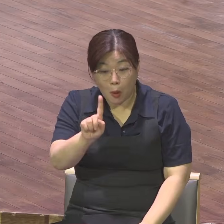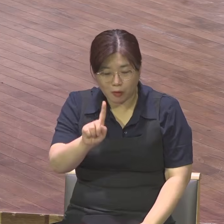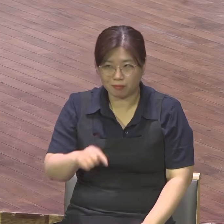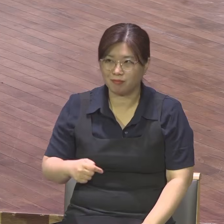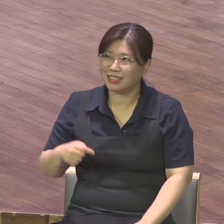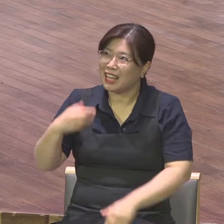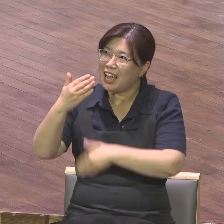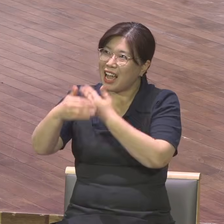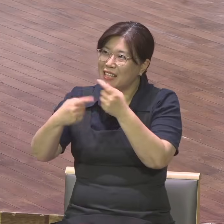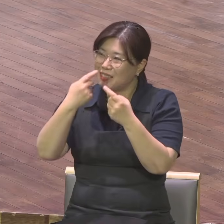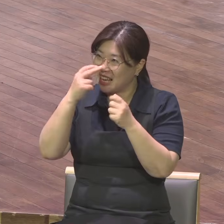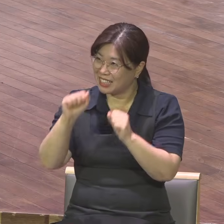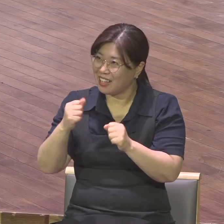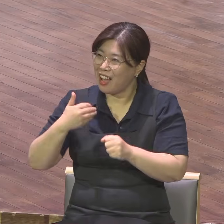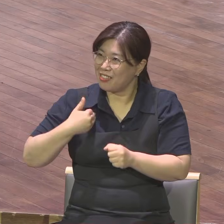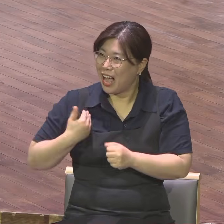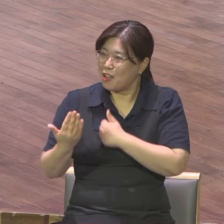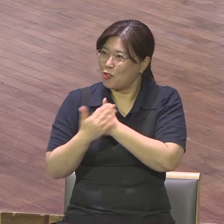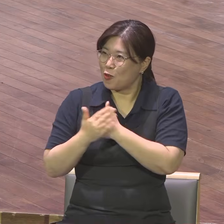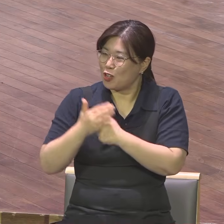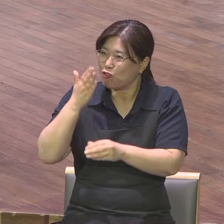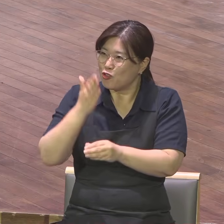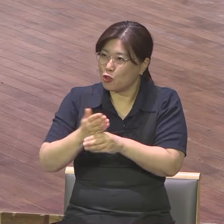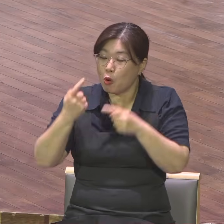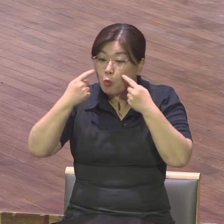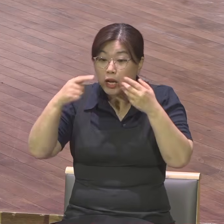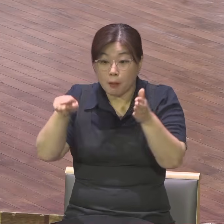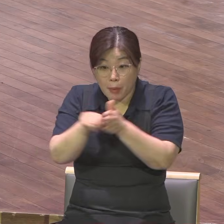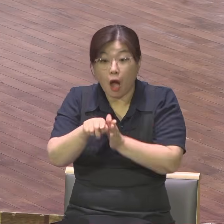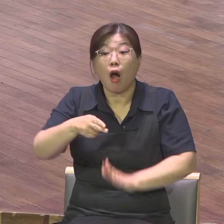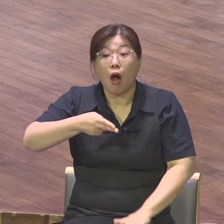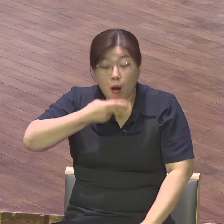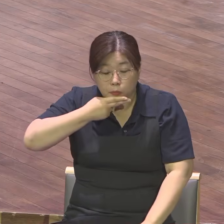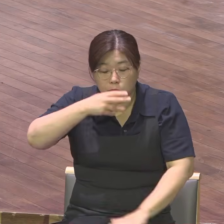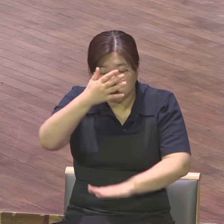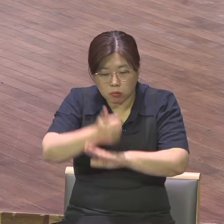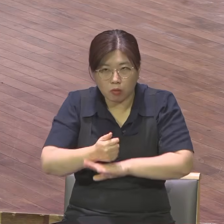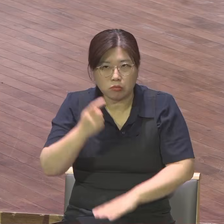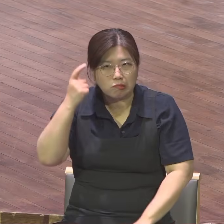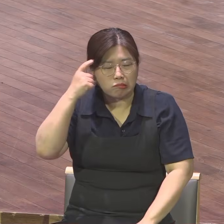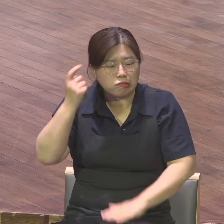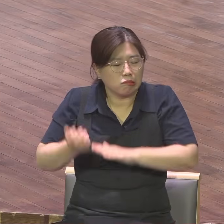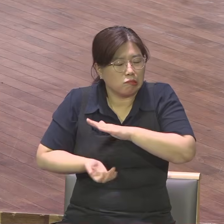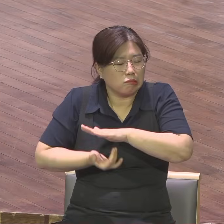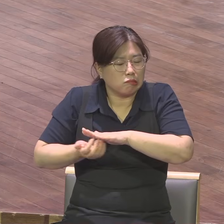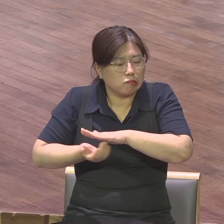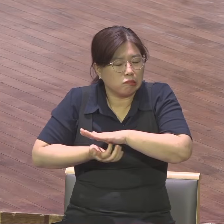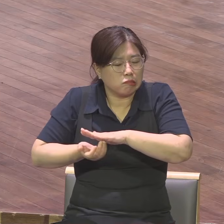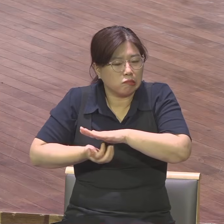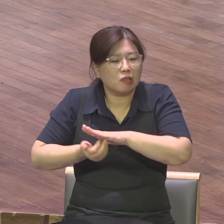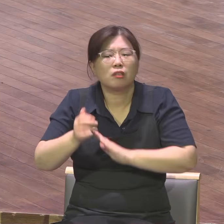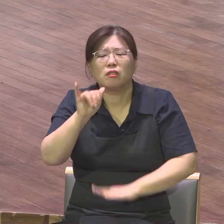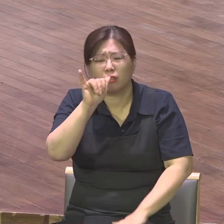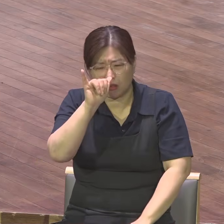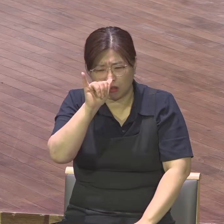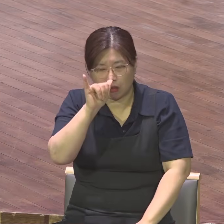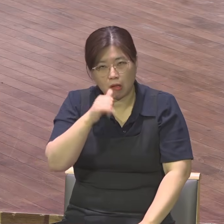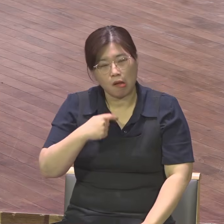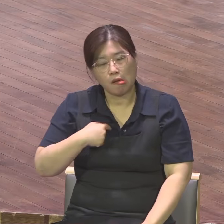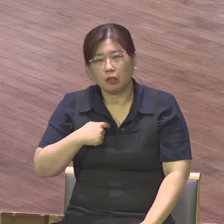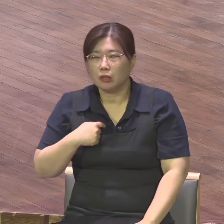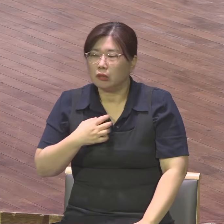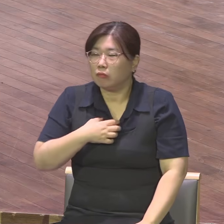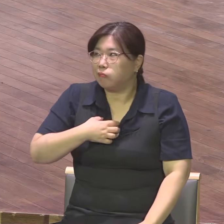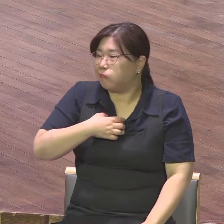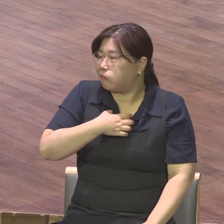마음이 복잡하지요. 하나님 안 믿어져. 안 믿어지니까 왜 염려, 걱정, 불안, 초조 속에